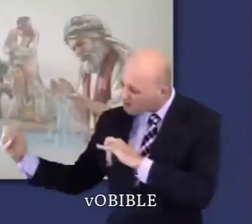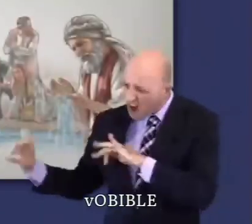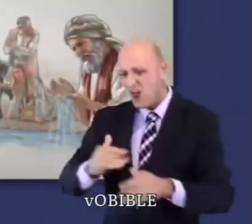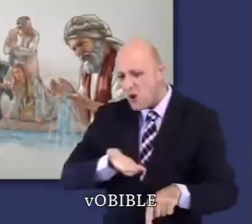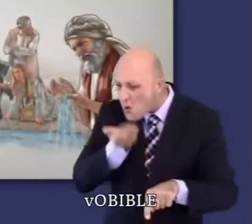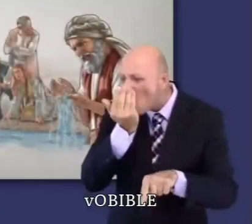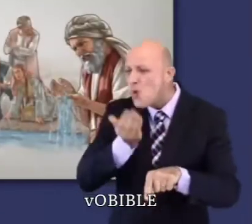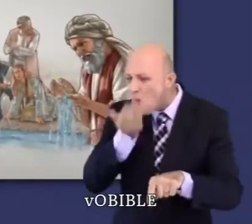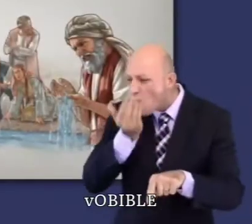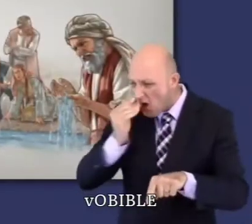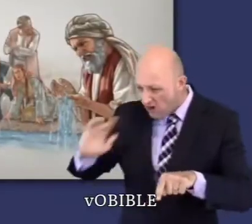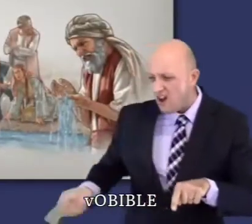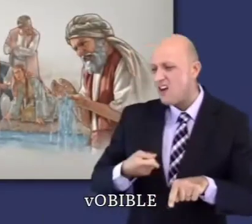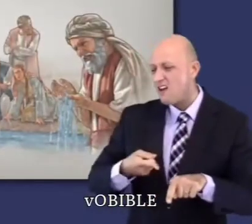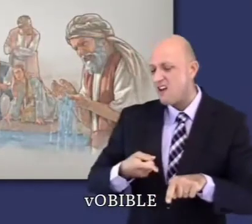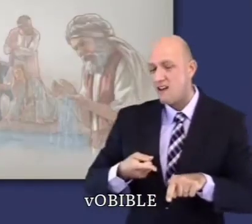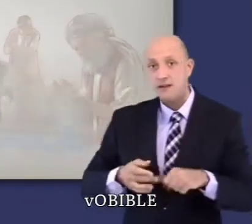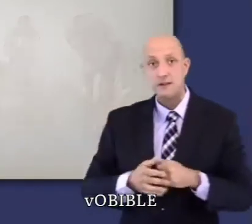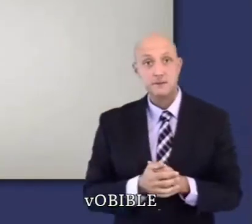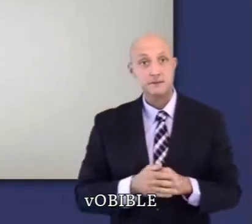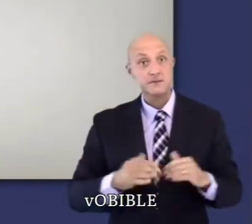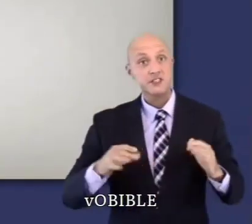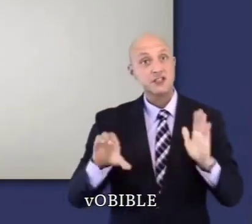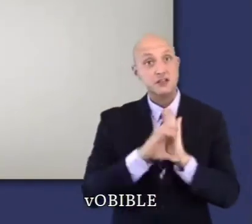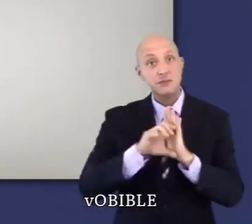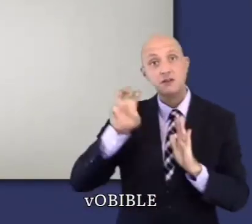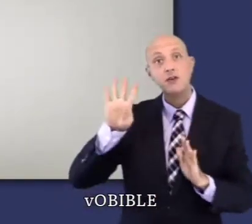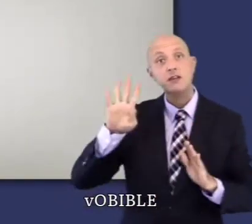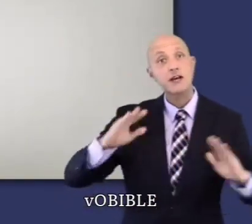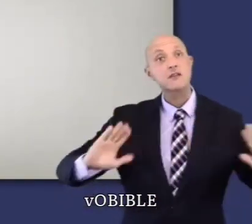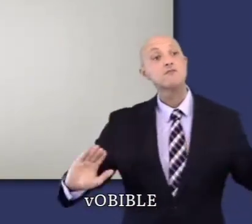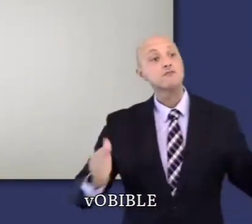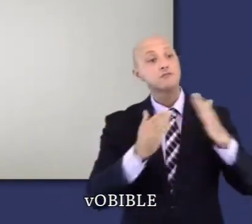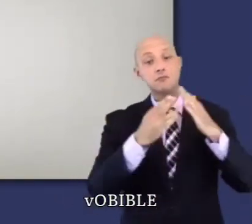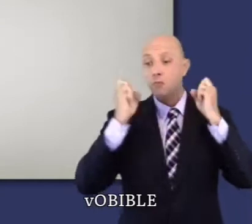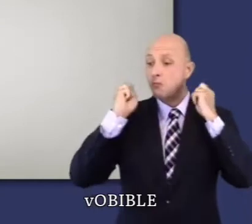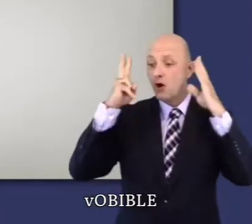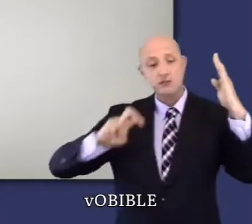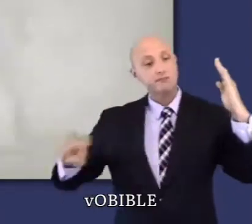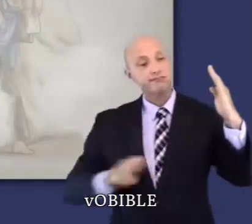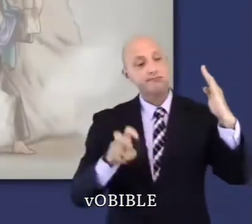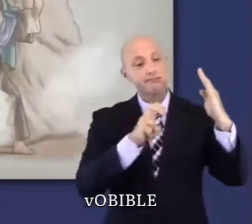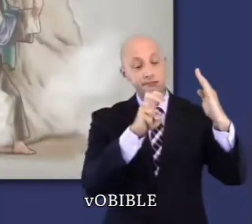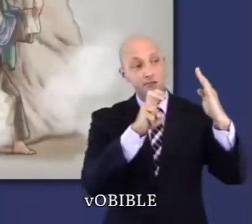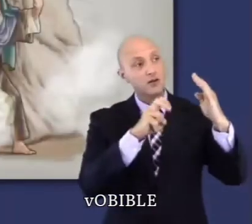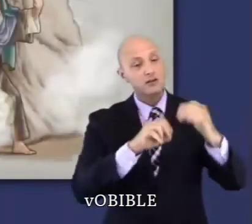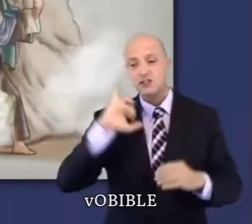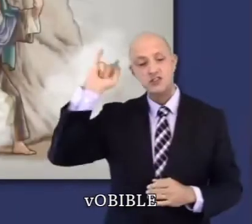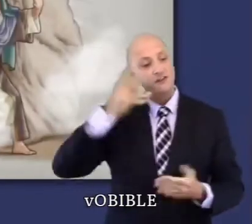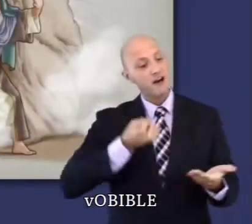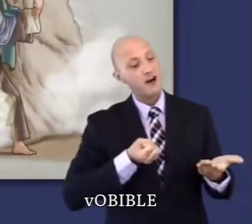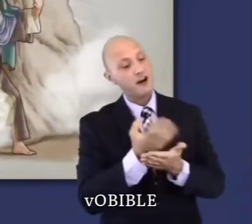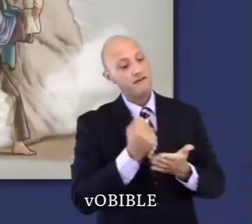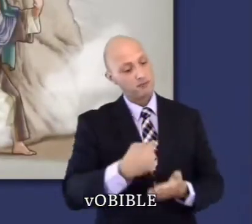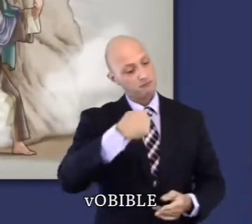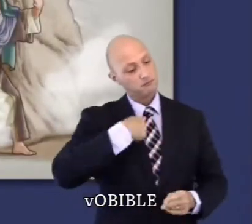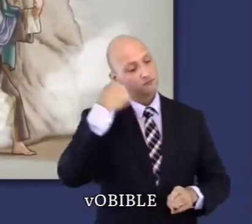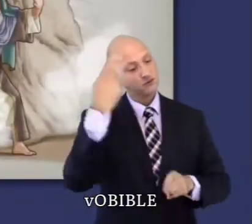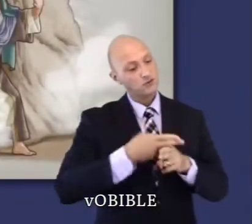la fait boire aux Israélites. Dans le chapitre 34, Moïse, qui se trouve à nouveau sur le mont